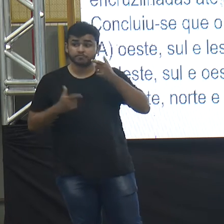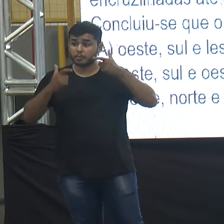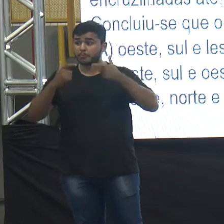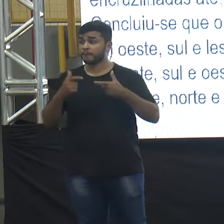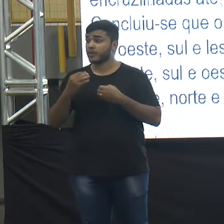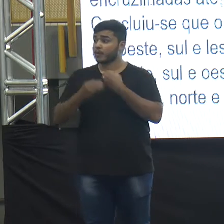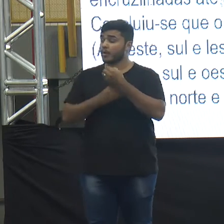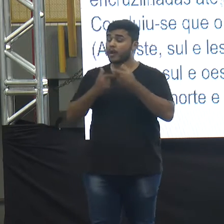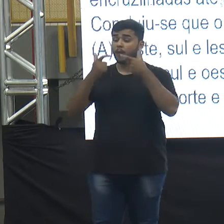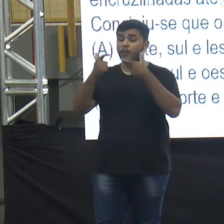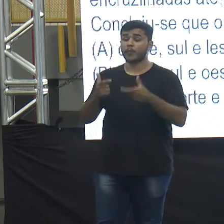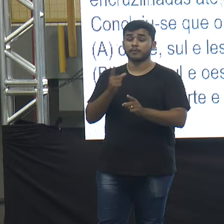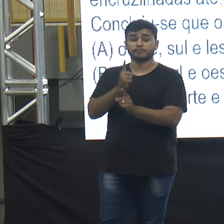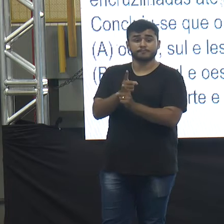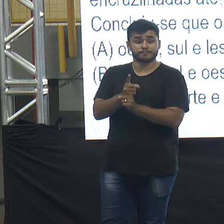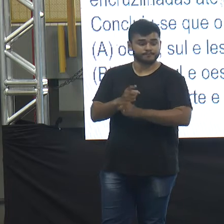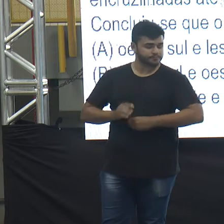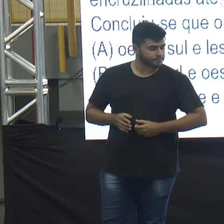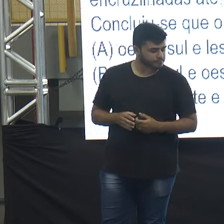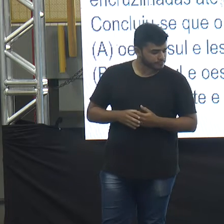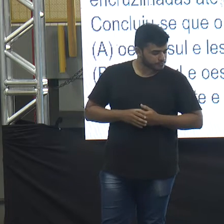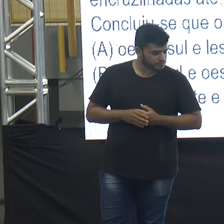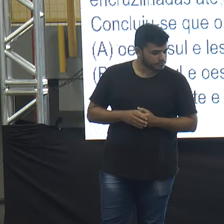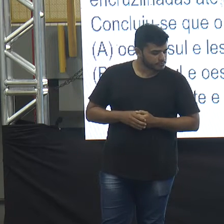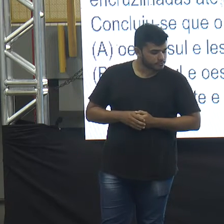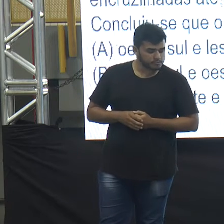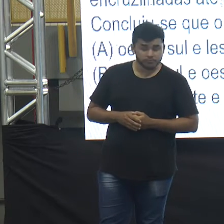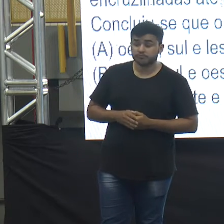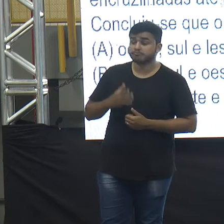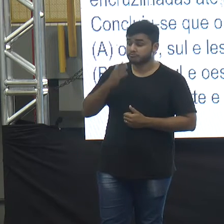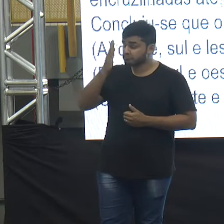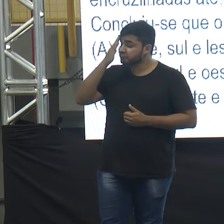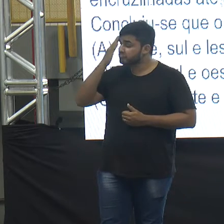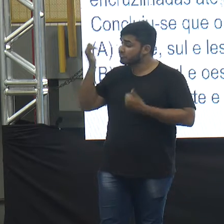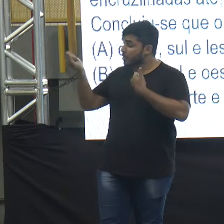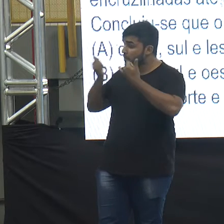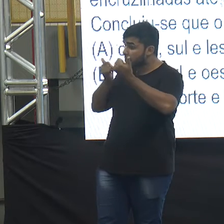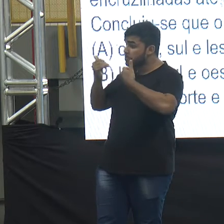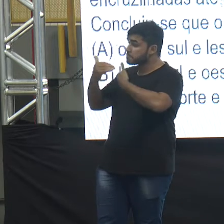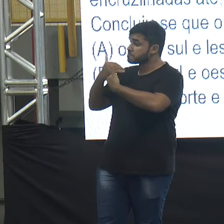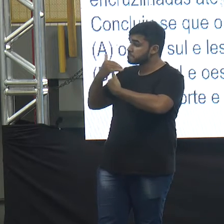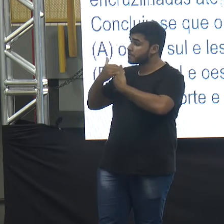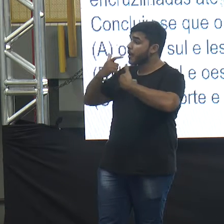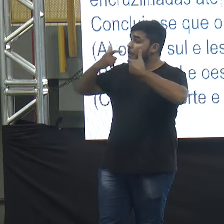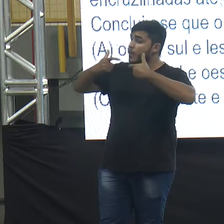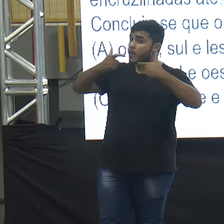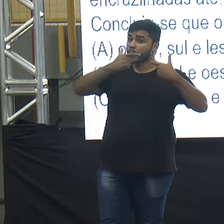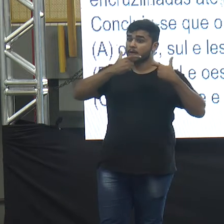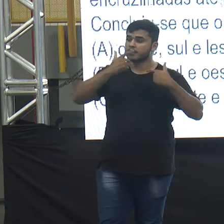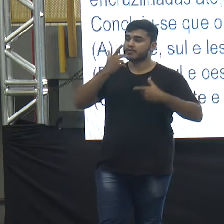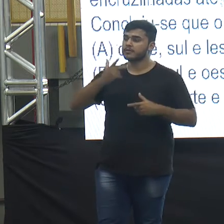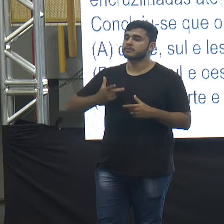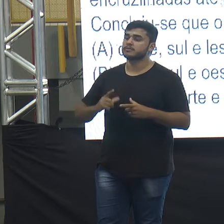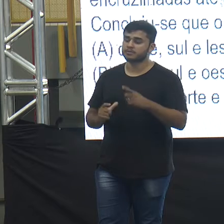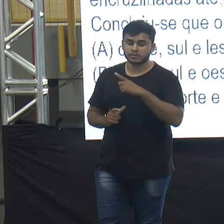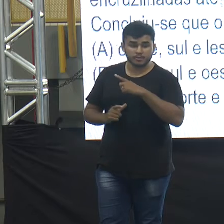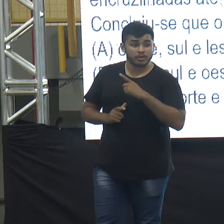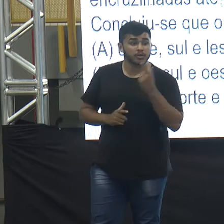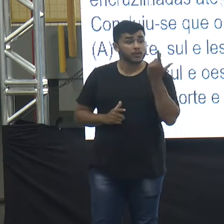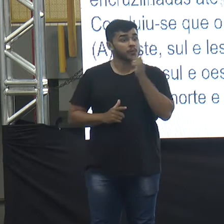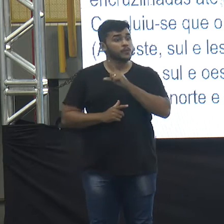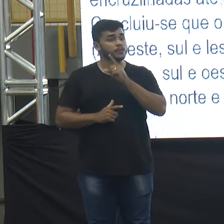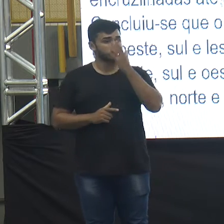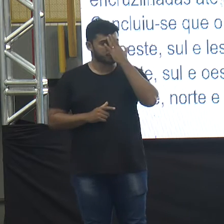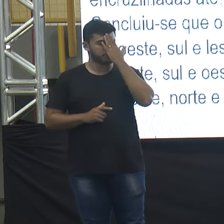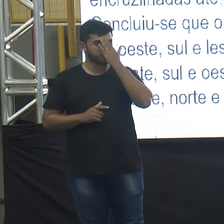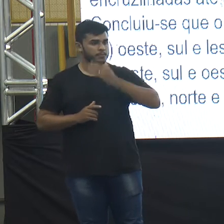estabeleça o posicionamento. Ele diz: o senhor seguiu o conselho dos meninos, tendo encontrado duas encruzilhadas